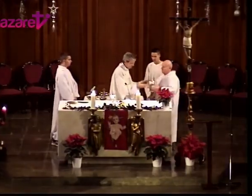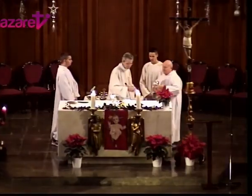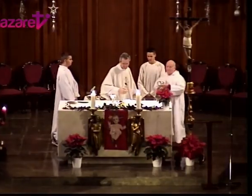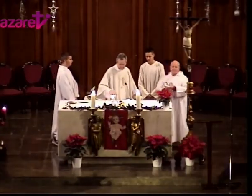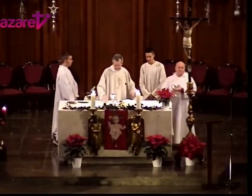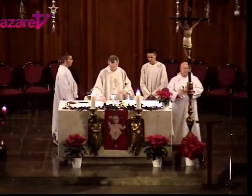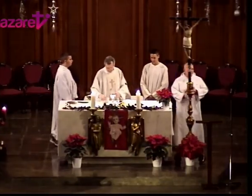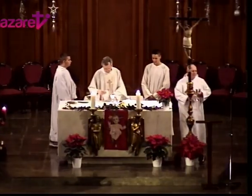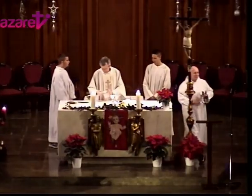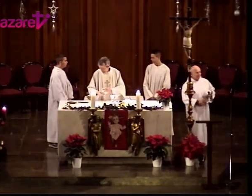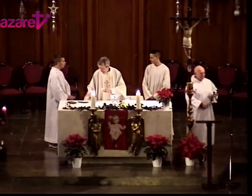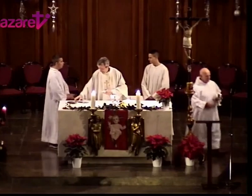entre nosotros.